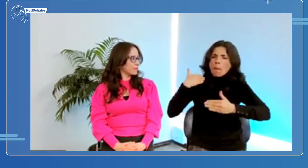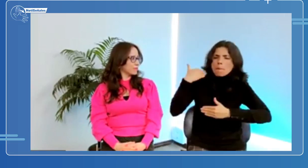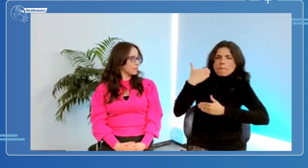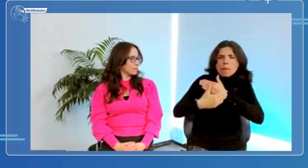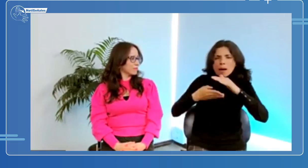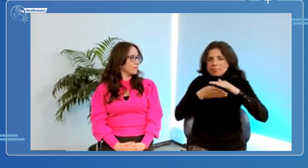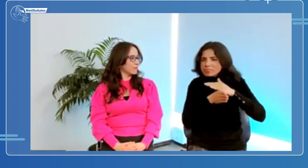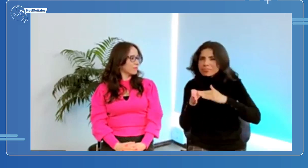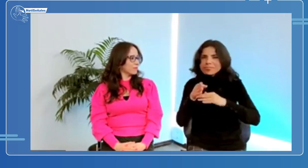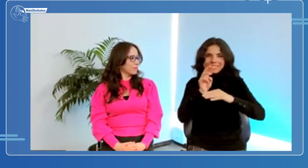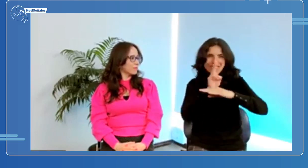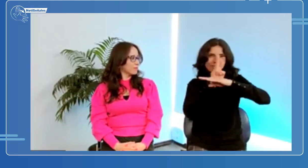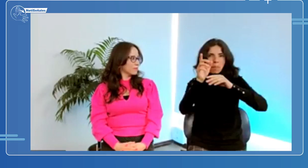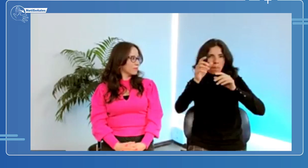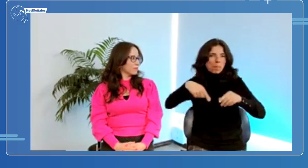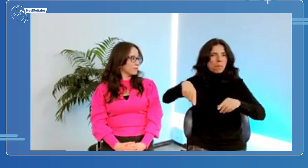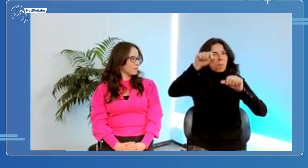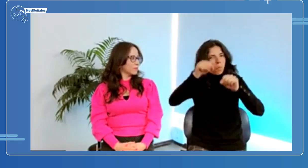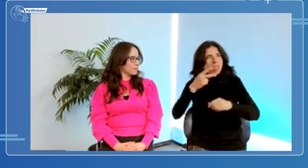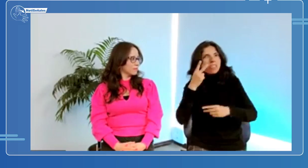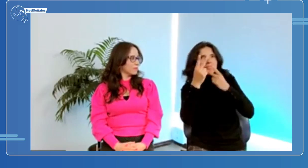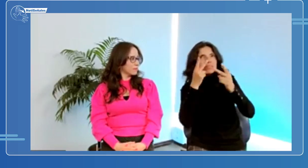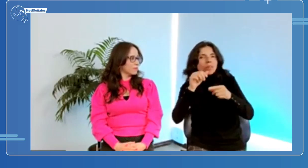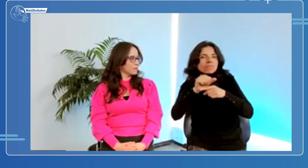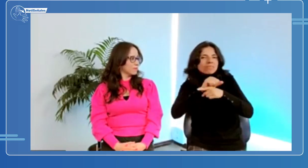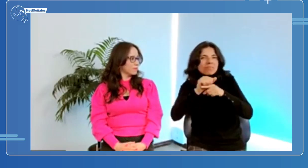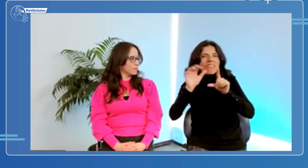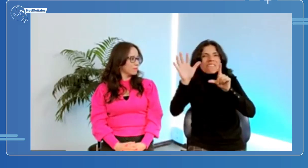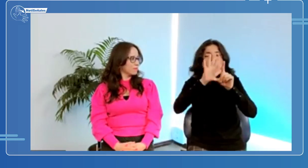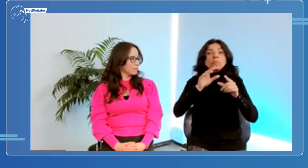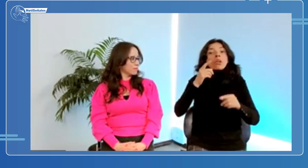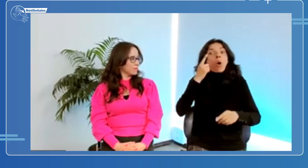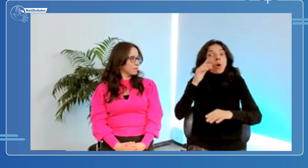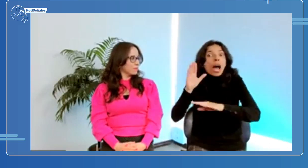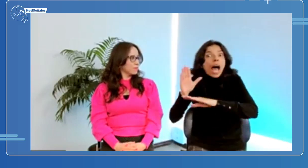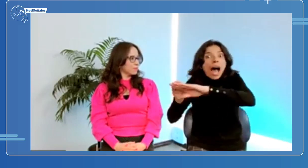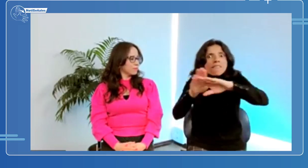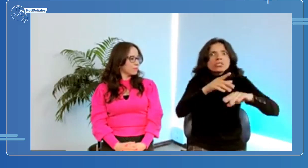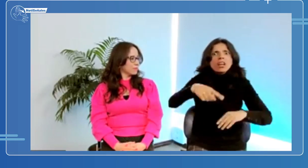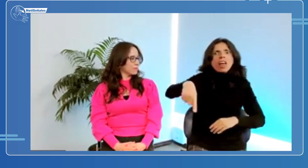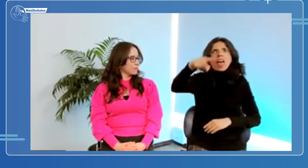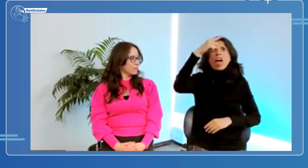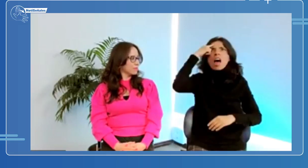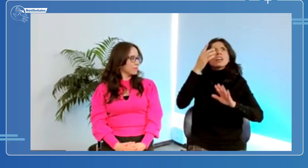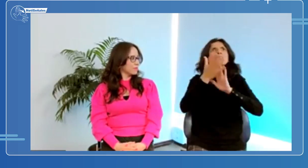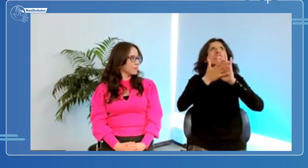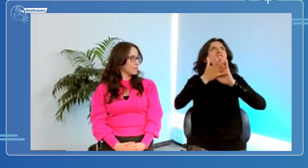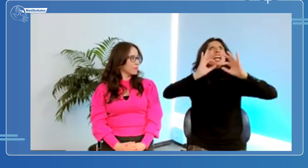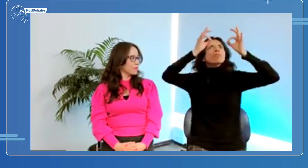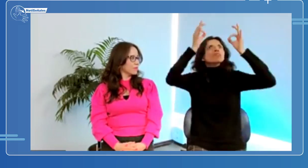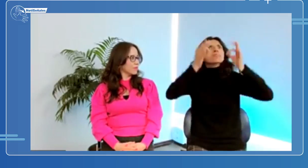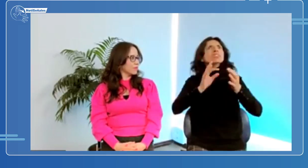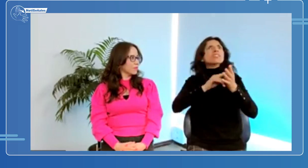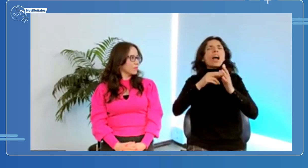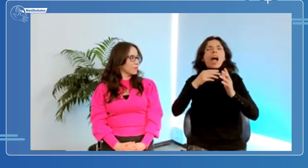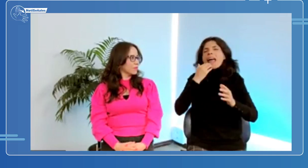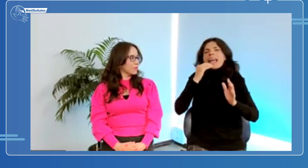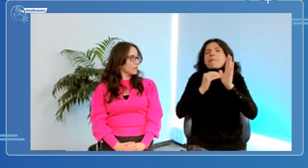por verla, ya después vamos a hacer la explicación de cómo ingresar a esta página web y cómo es todo el proceso. Entonces,